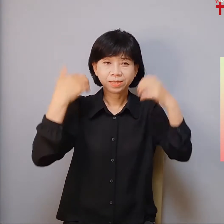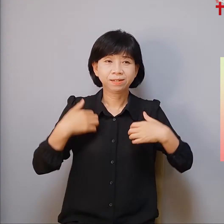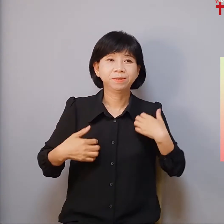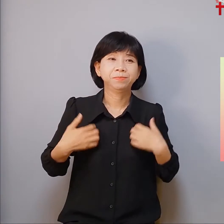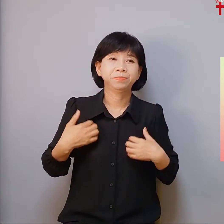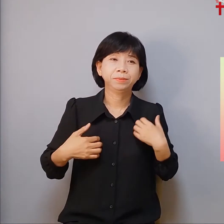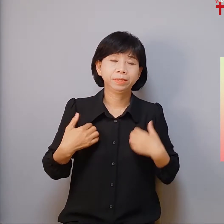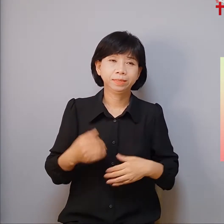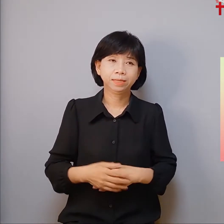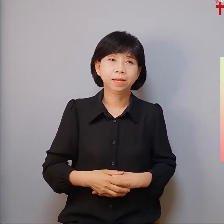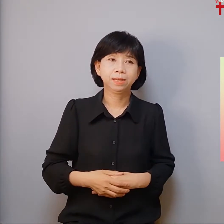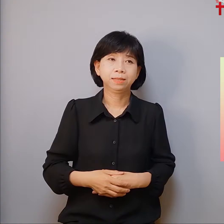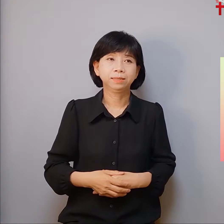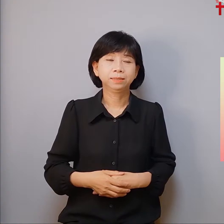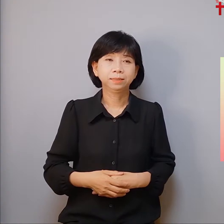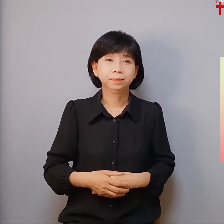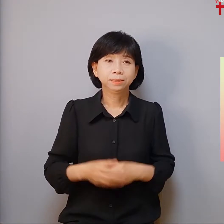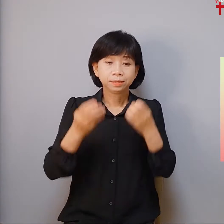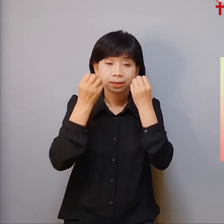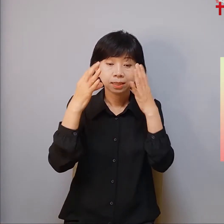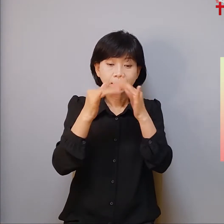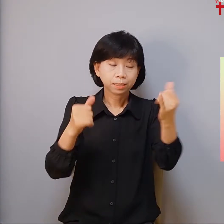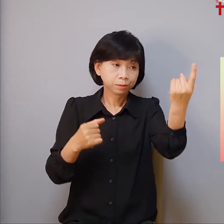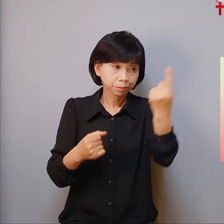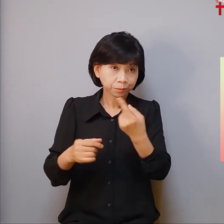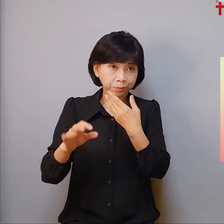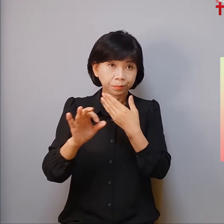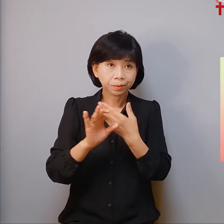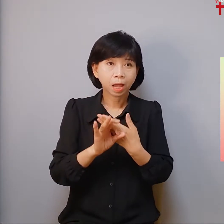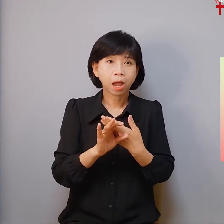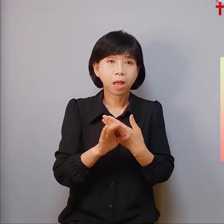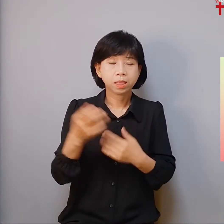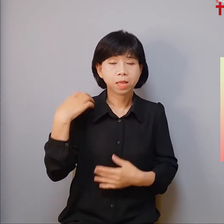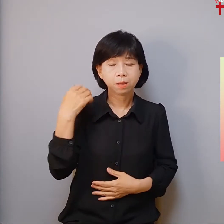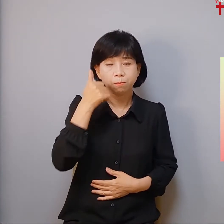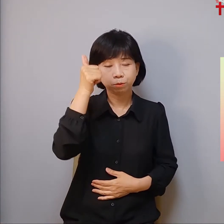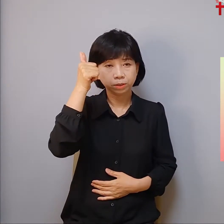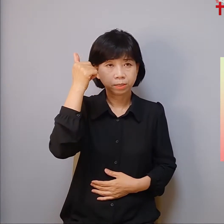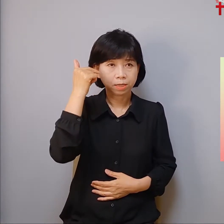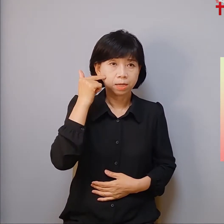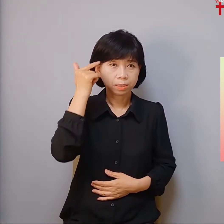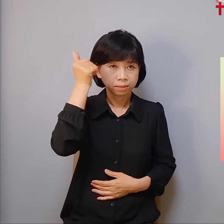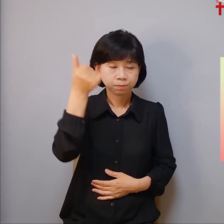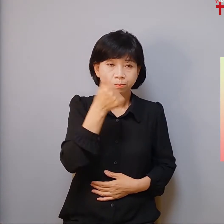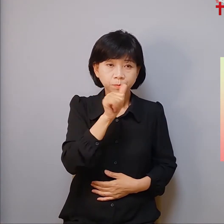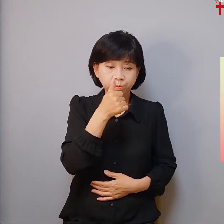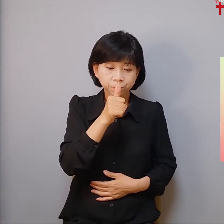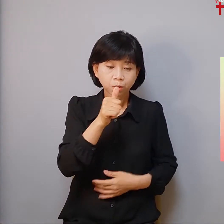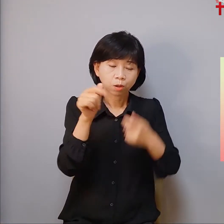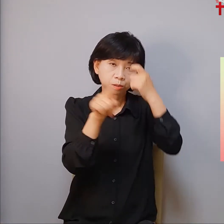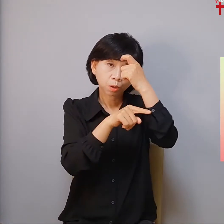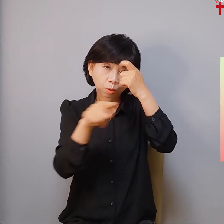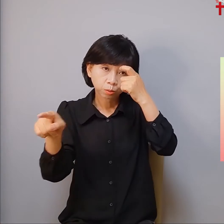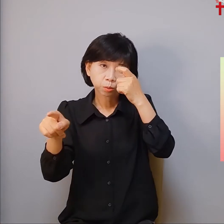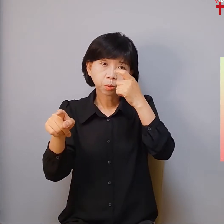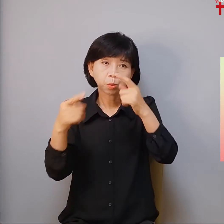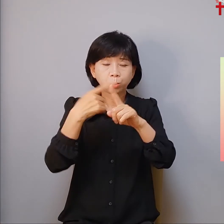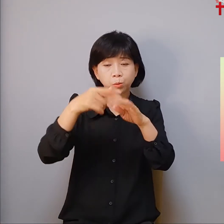환영합니다. 우리 교회의 천사는 한 명의 새 가족에게 5가지를 3번 하고